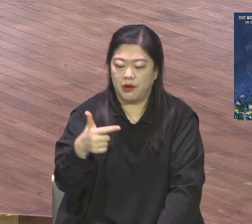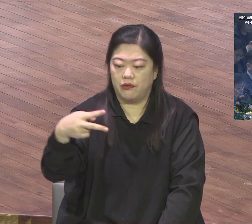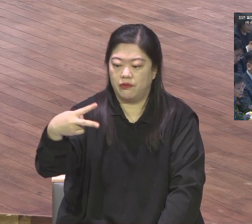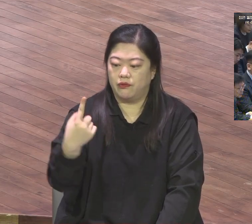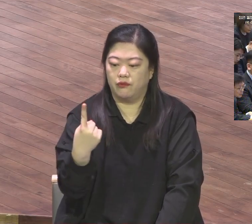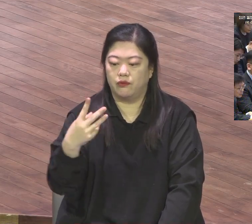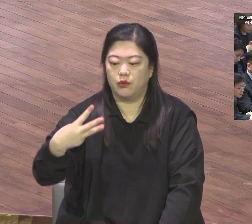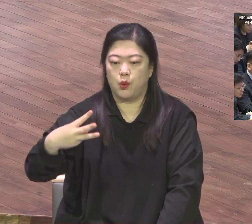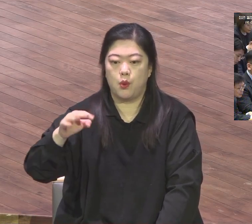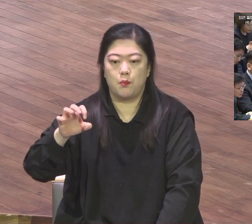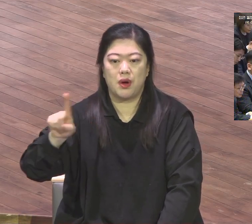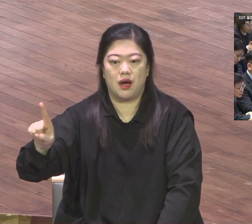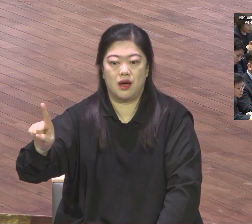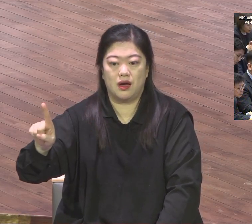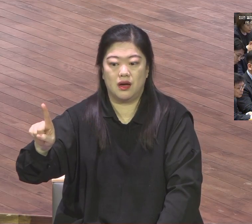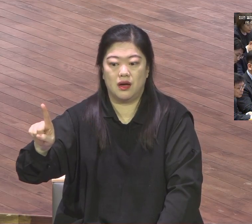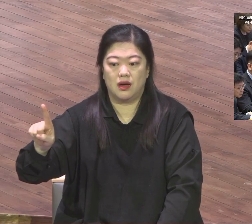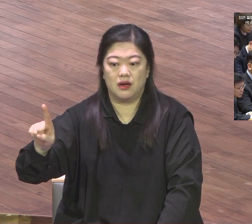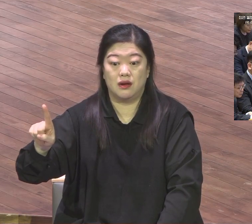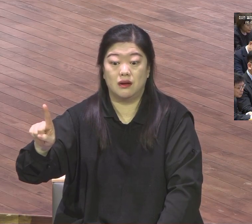돌파하는 믿음.